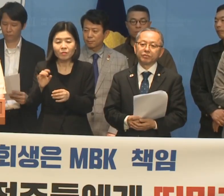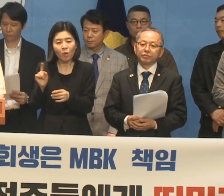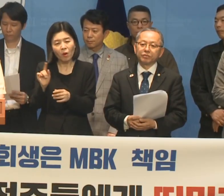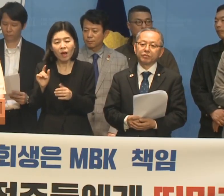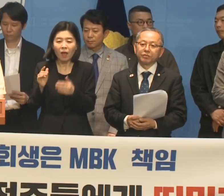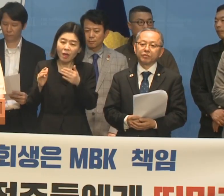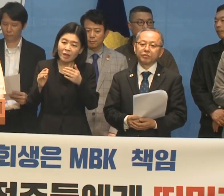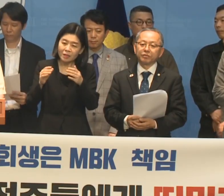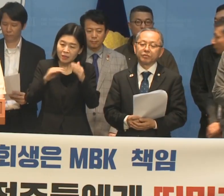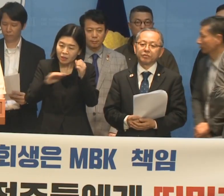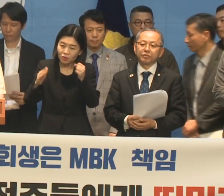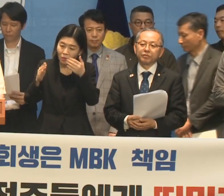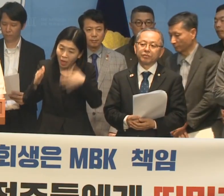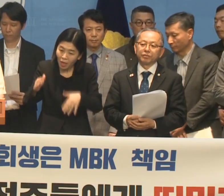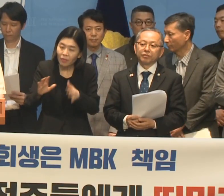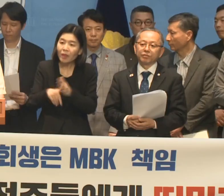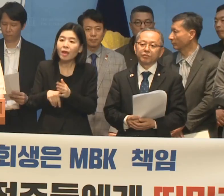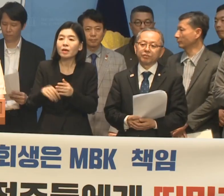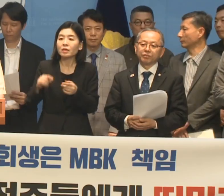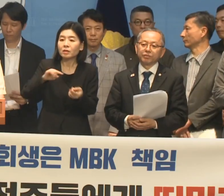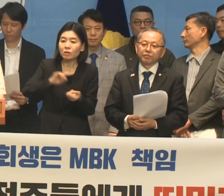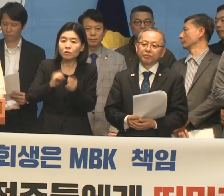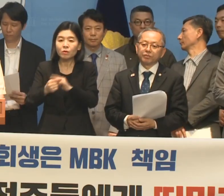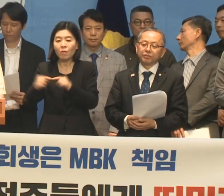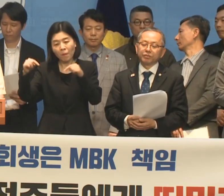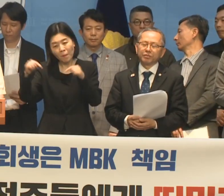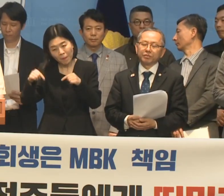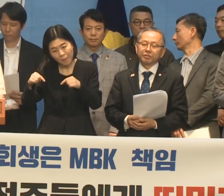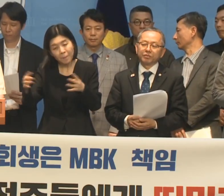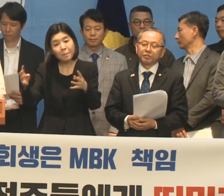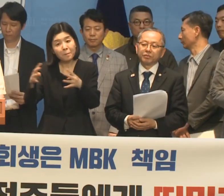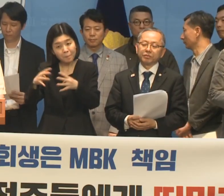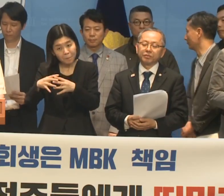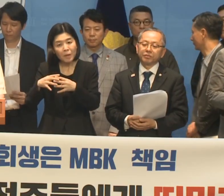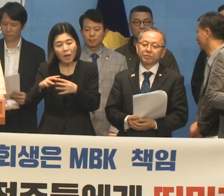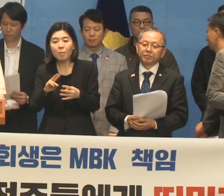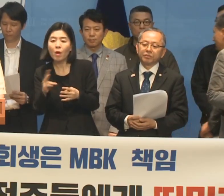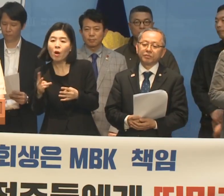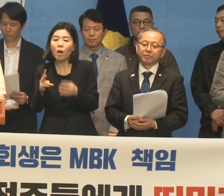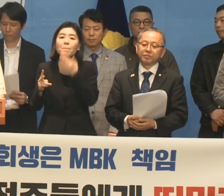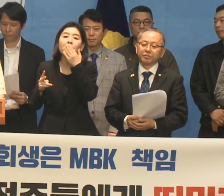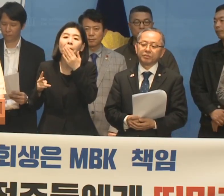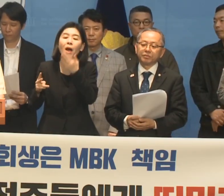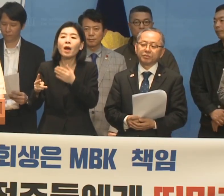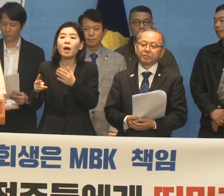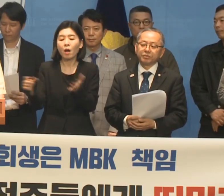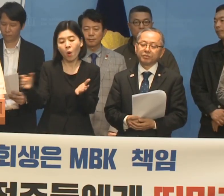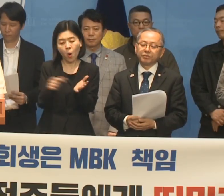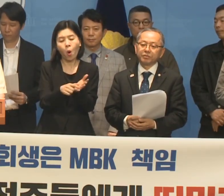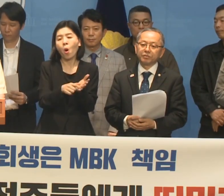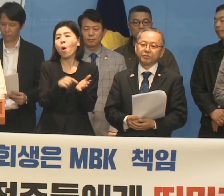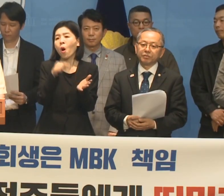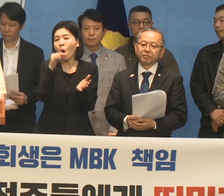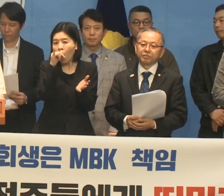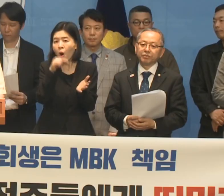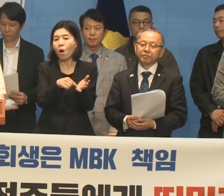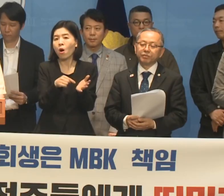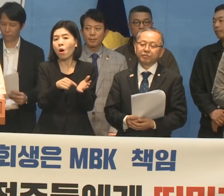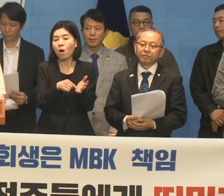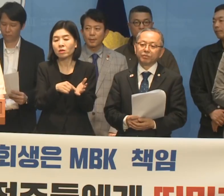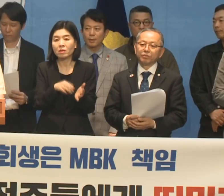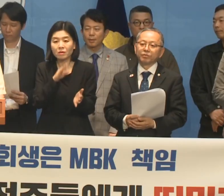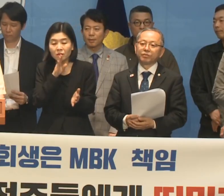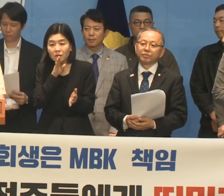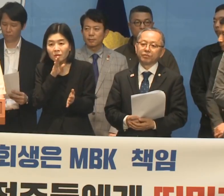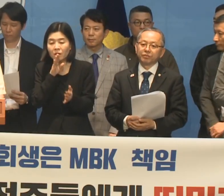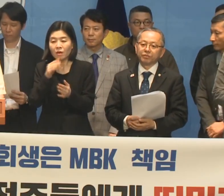경우 쌍방 합의하여 합리적인 범위 내에서 이를 변경할 수 있다고 명시되어 있음에도 불구하고 실제로는